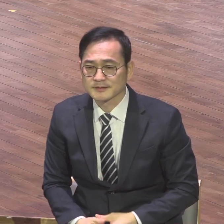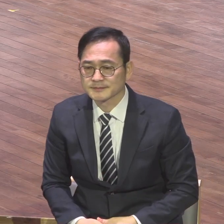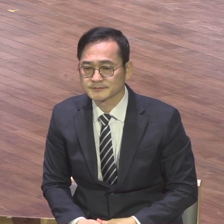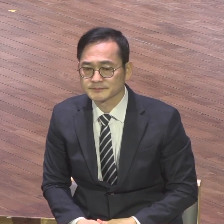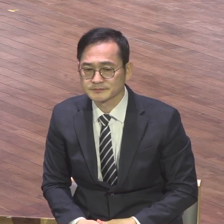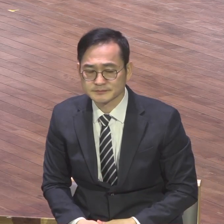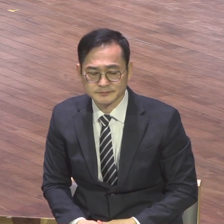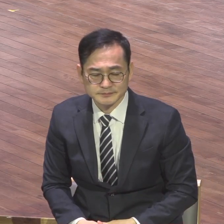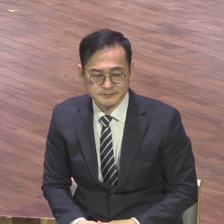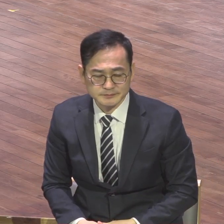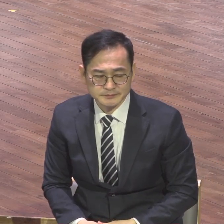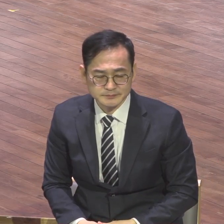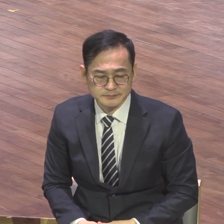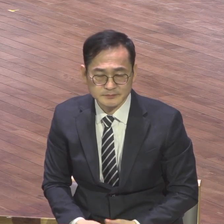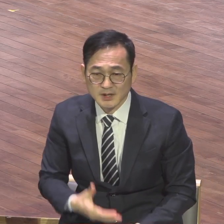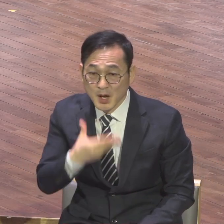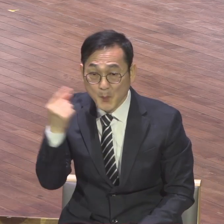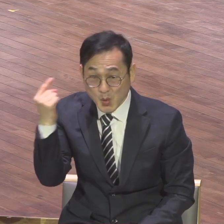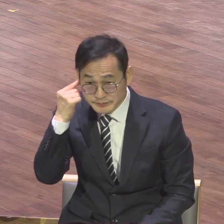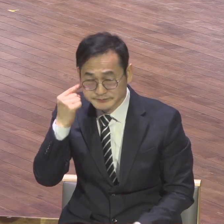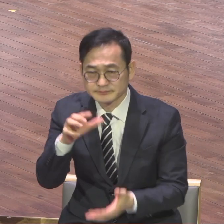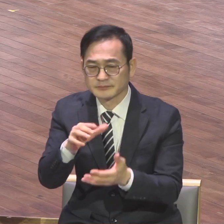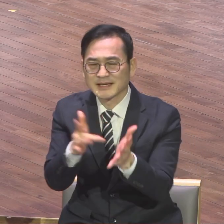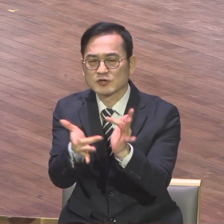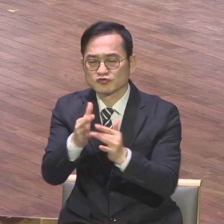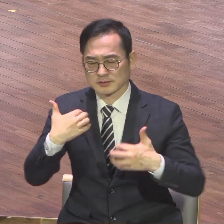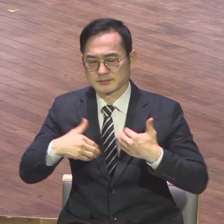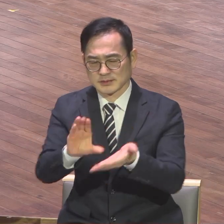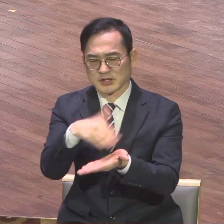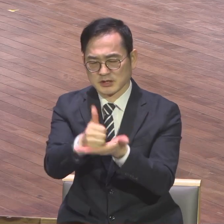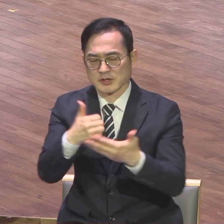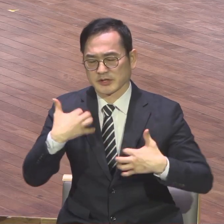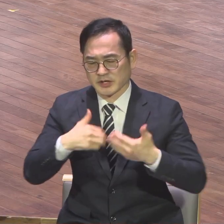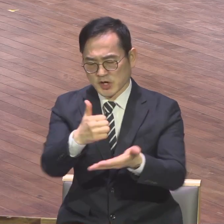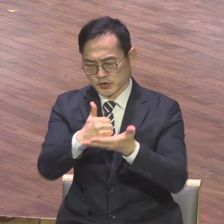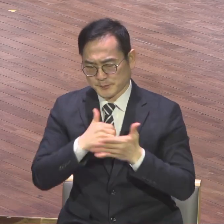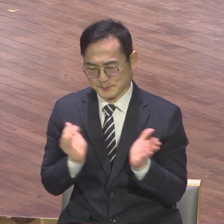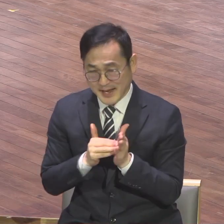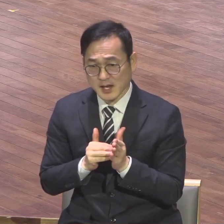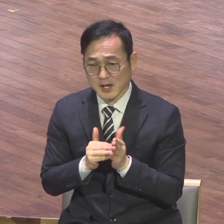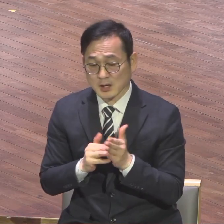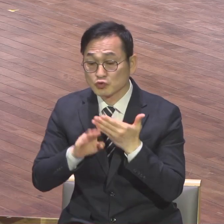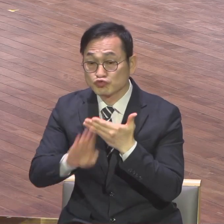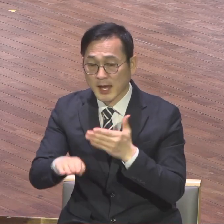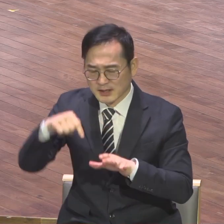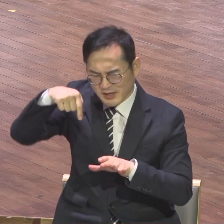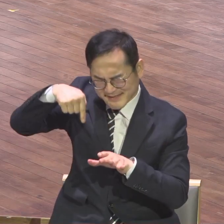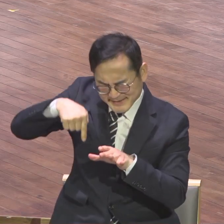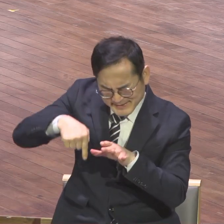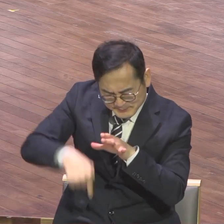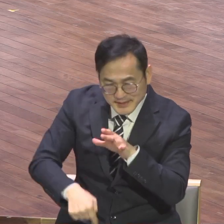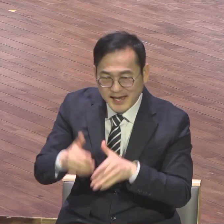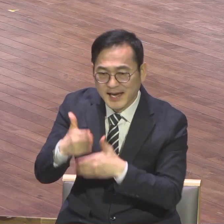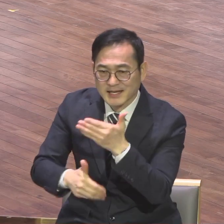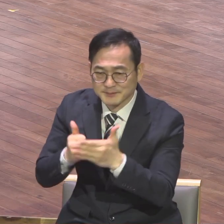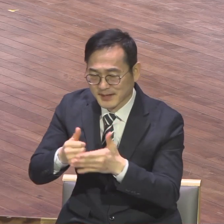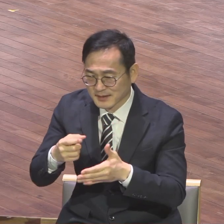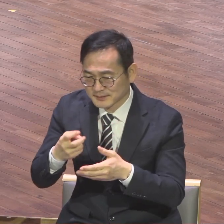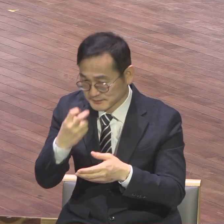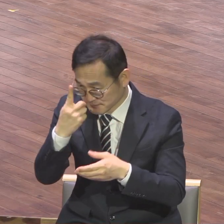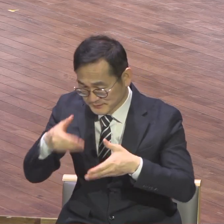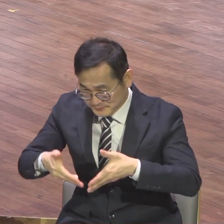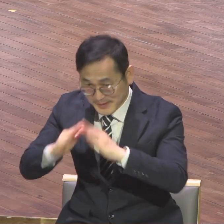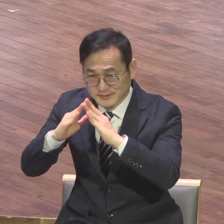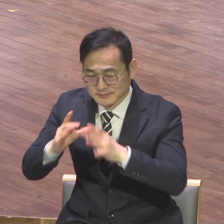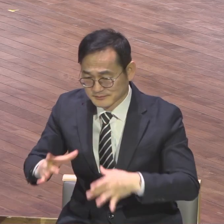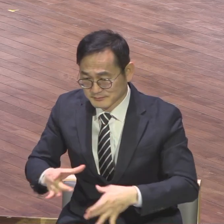더 깊이 복음 안에 더 깊이 내 안에 하나님의 망대를 견고히 세워야 한다. 복음의